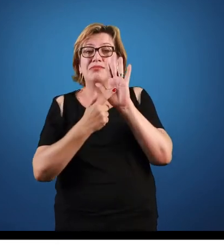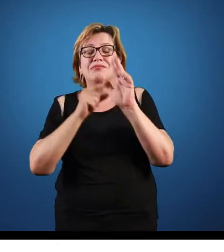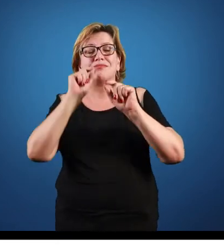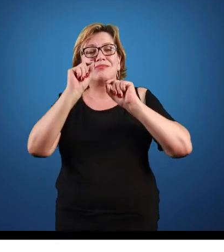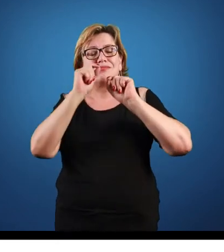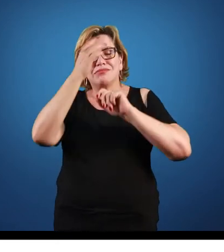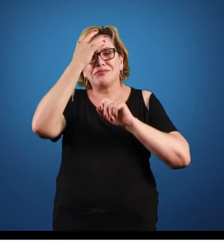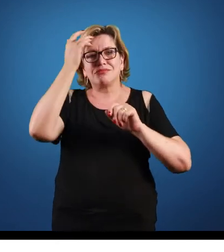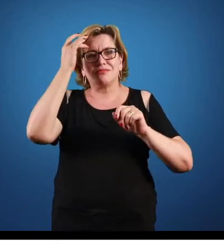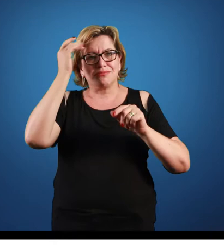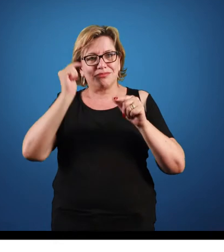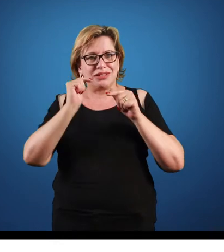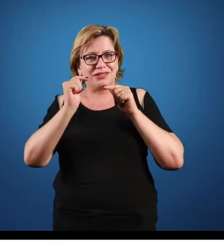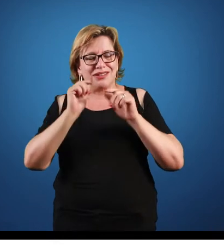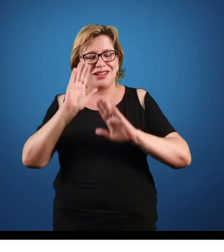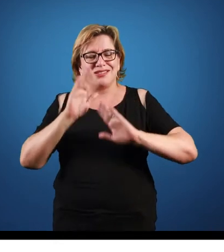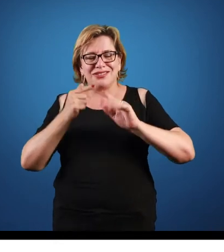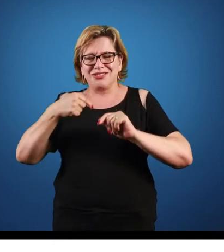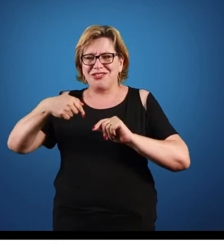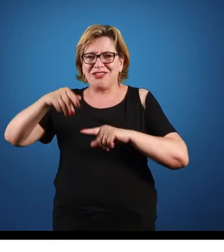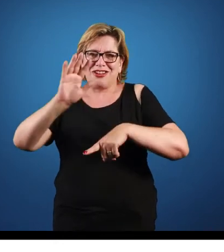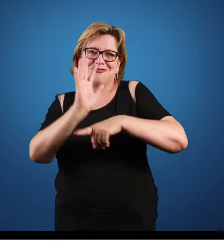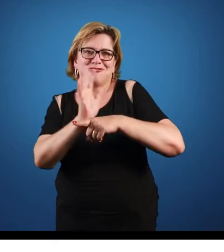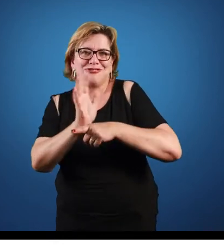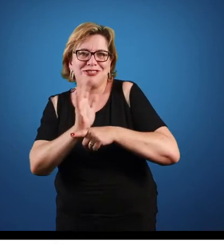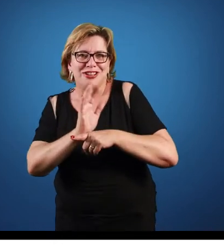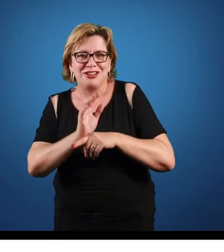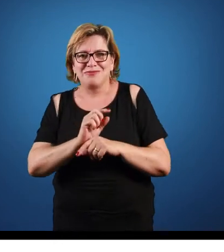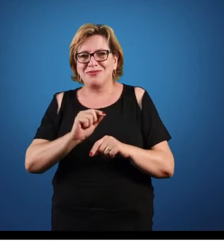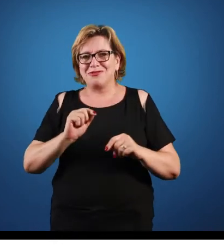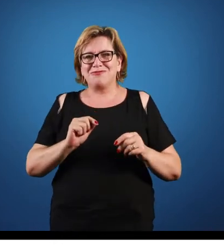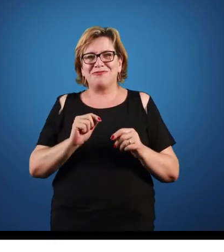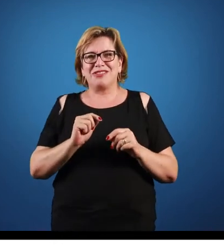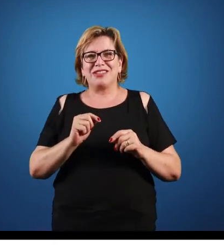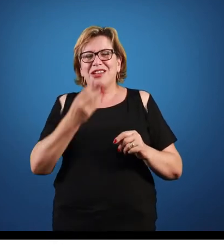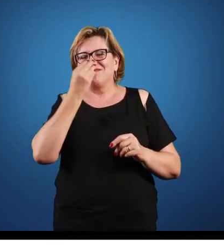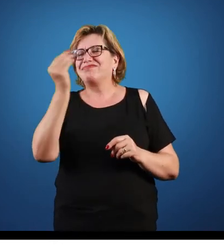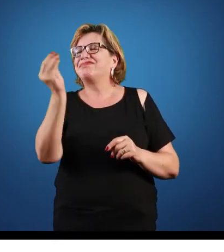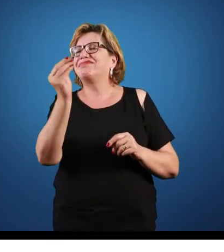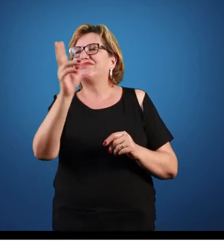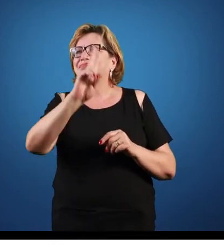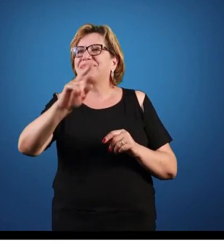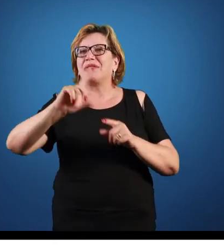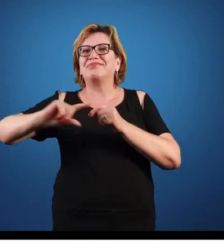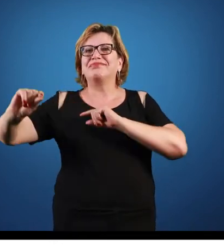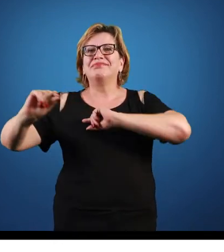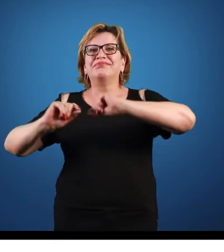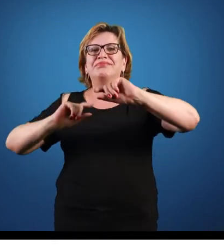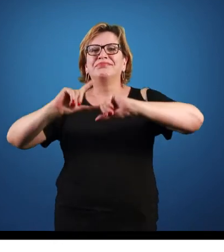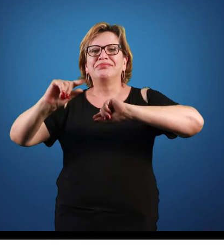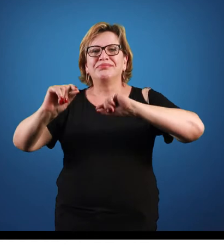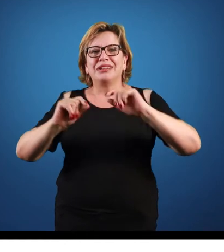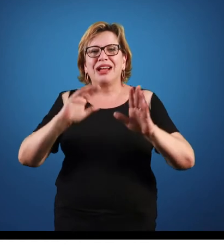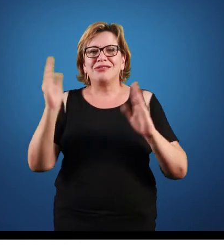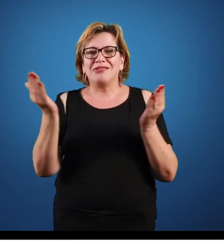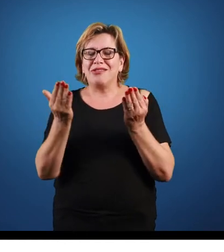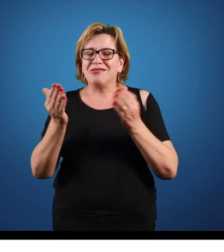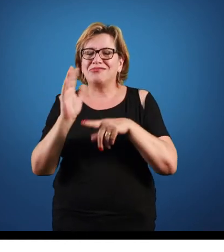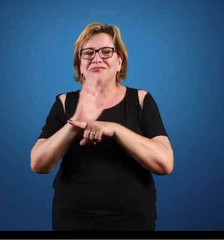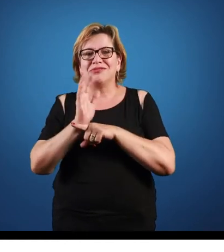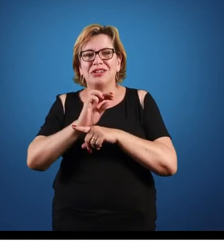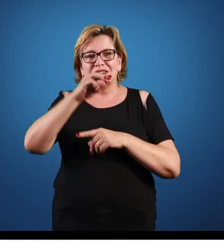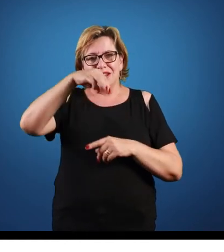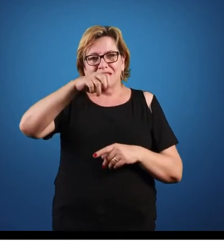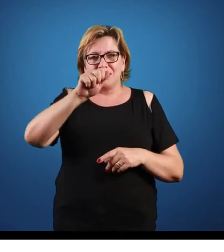a gente levanta e vai embora para evitar isso os filmes da marvel por exemplo na questão dos super heróis eles estão colocando cenas extras no meio da ficha técnica até o